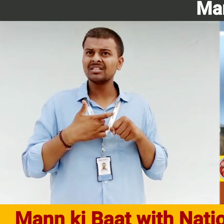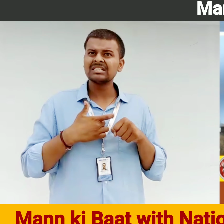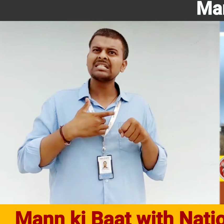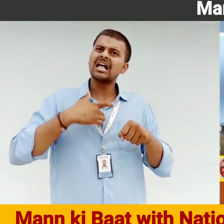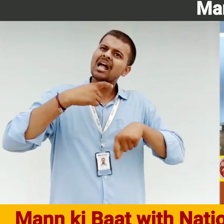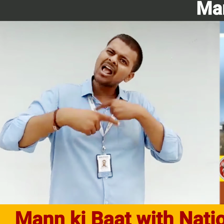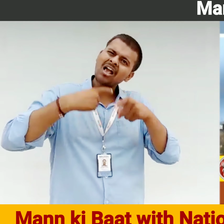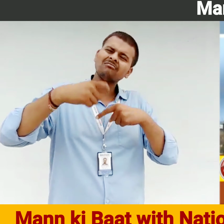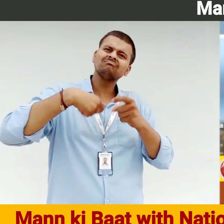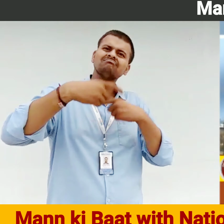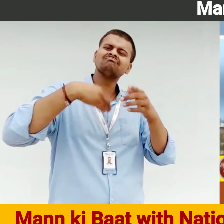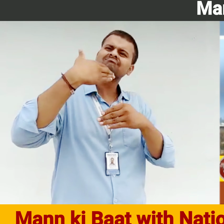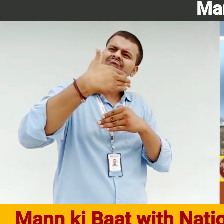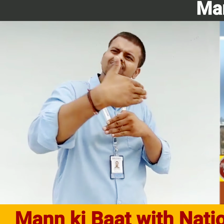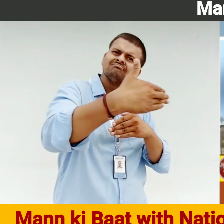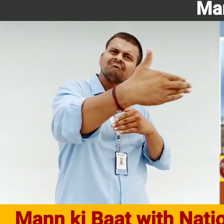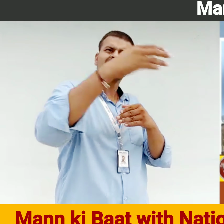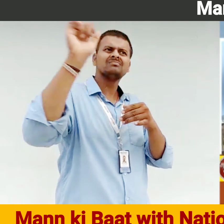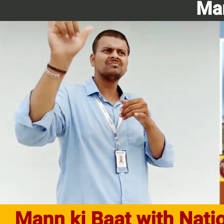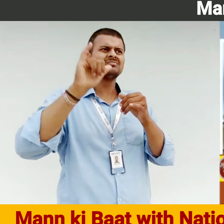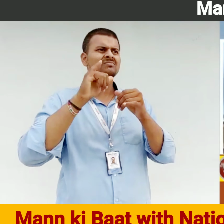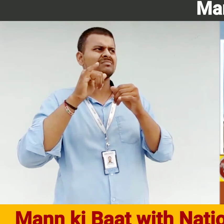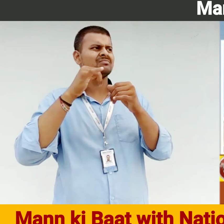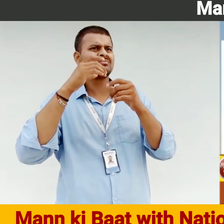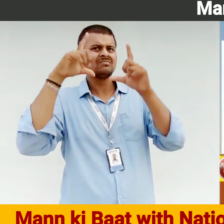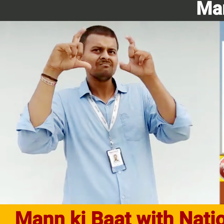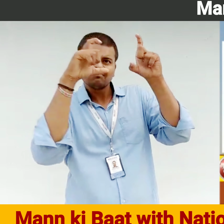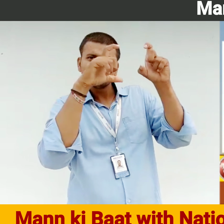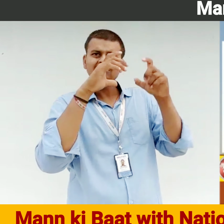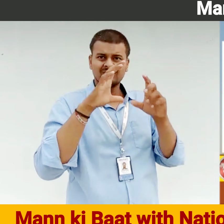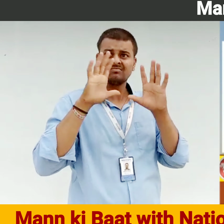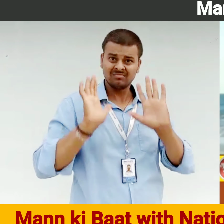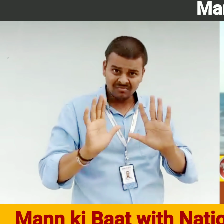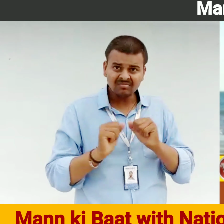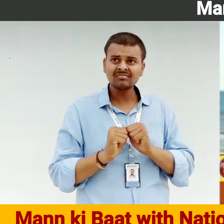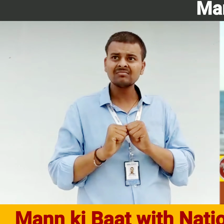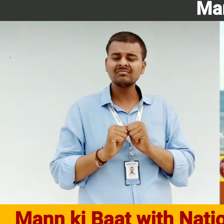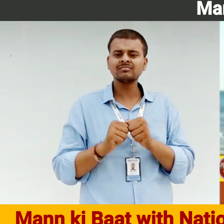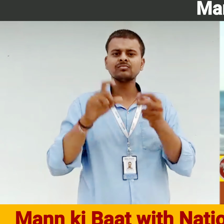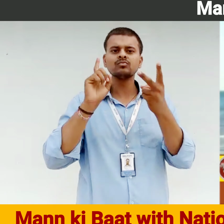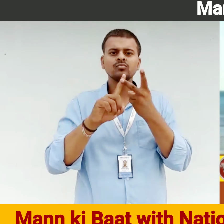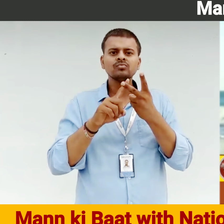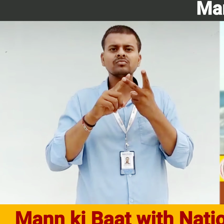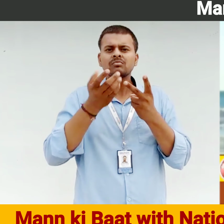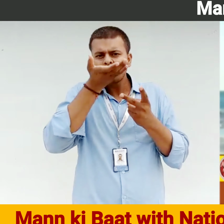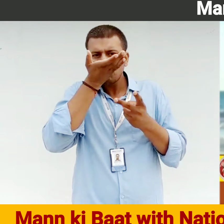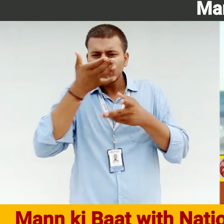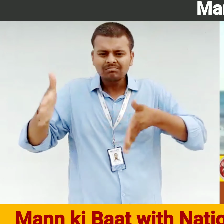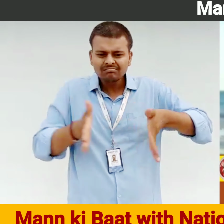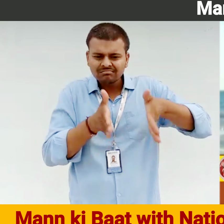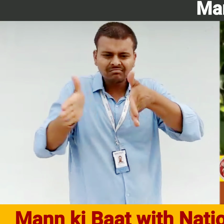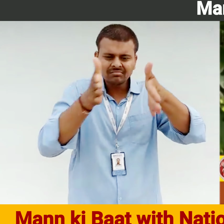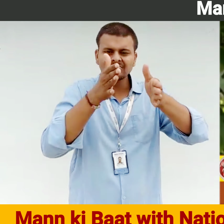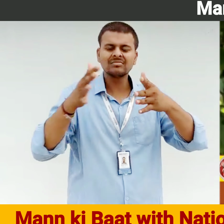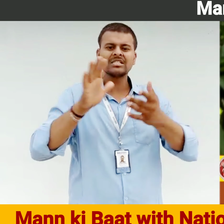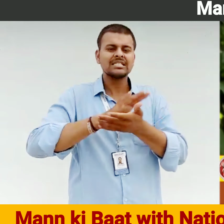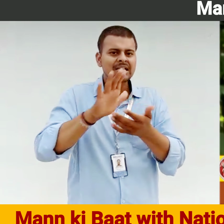है। नदियां सदा स्वच्छ रहें, पशु पक्षियों को भी खुलकर जीने का हक